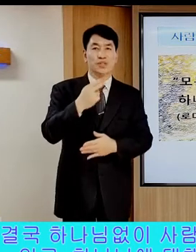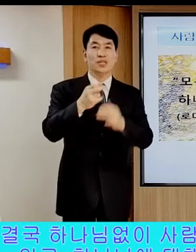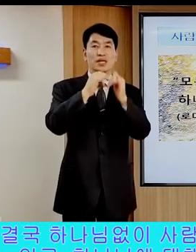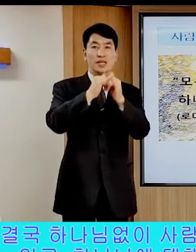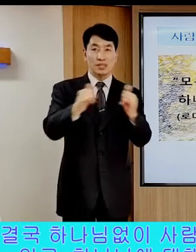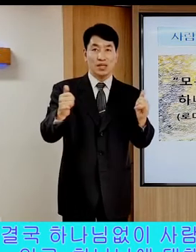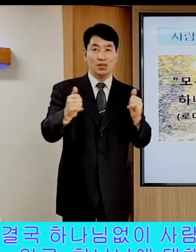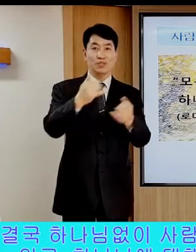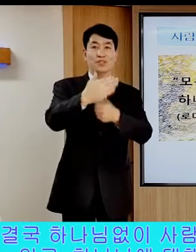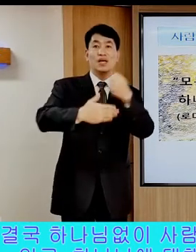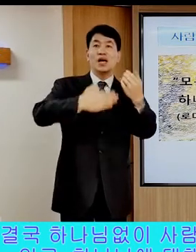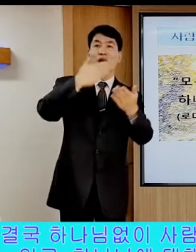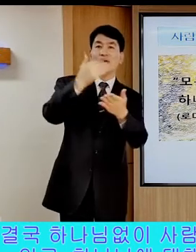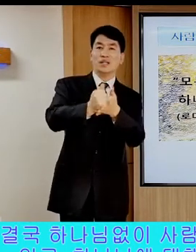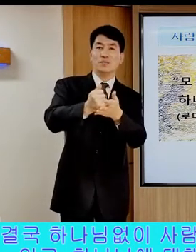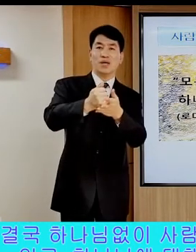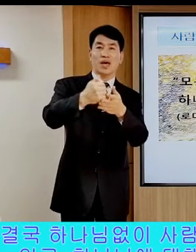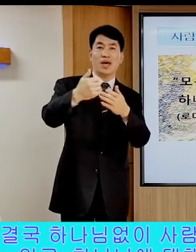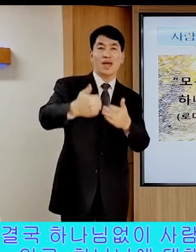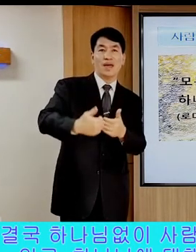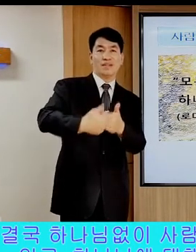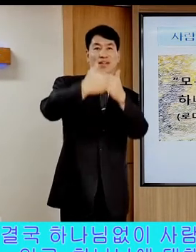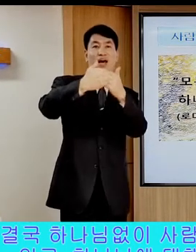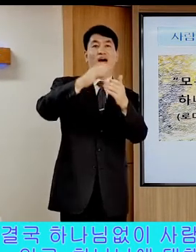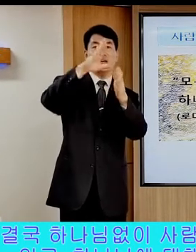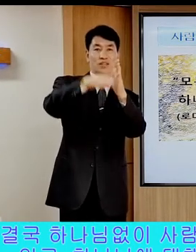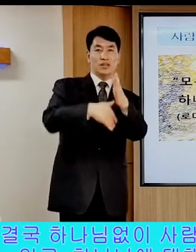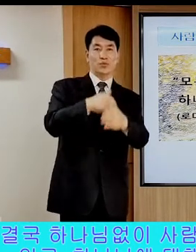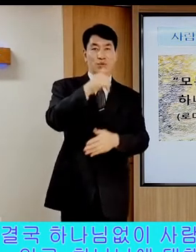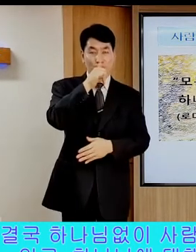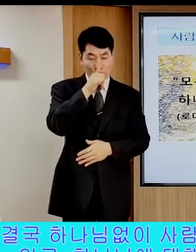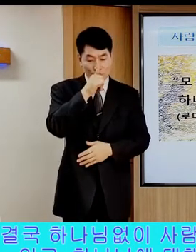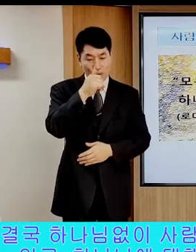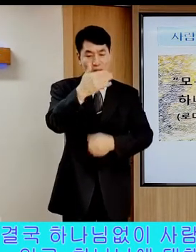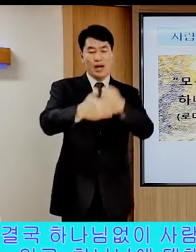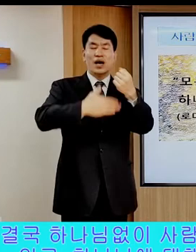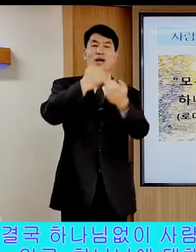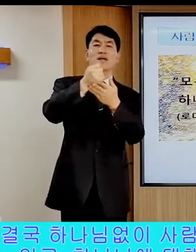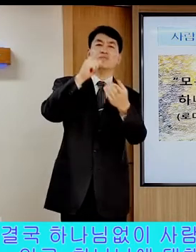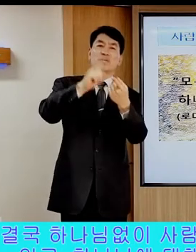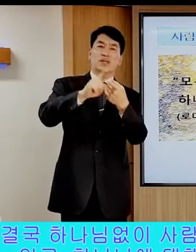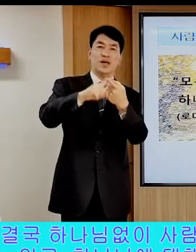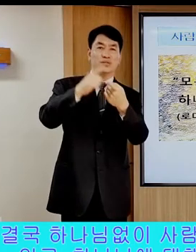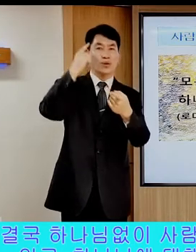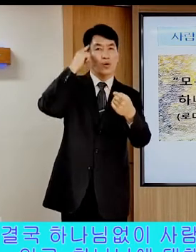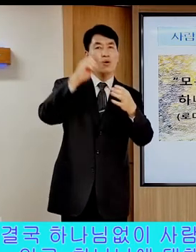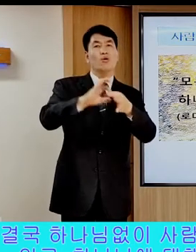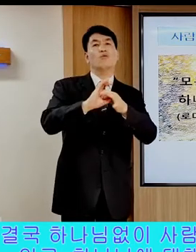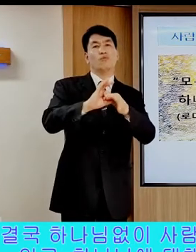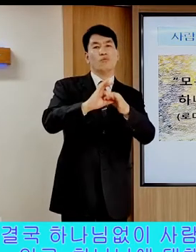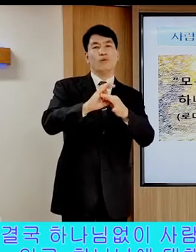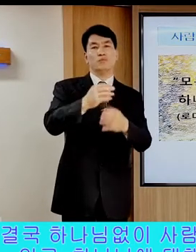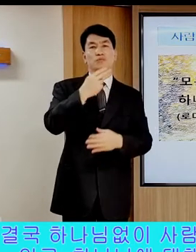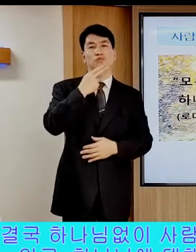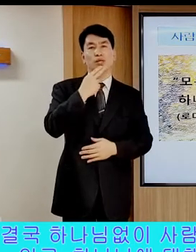없이 사람은 하나님께 대항할 때도 있고 하나님에 대해서